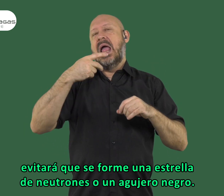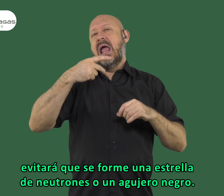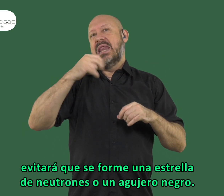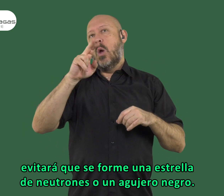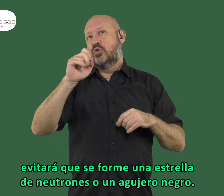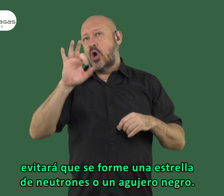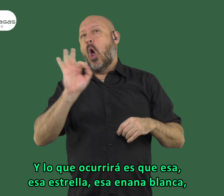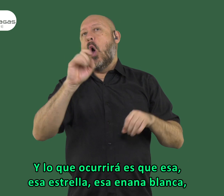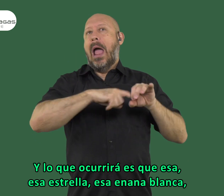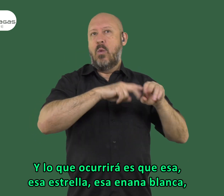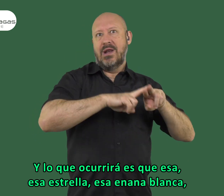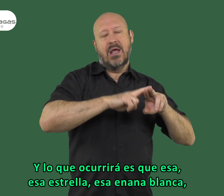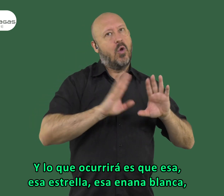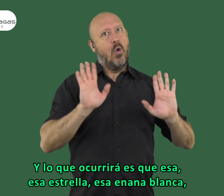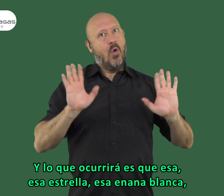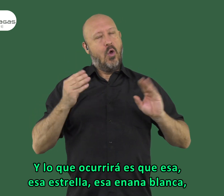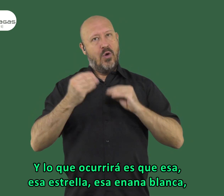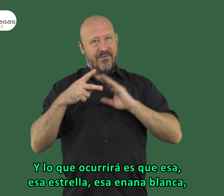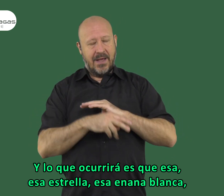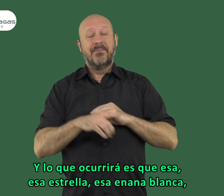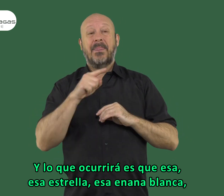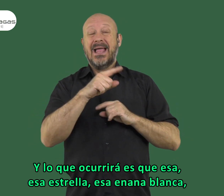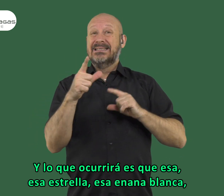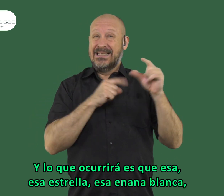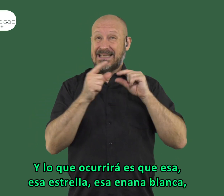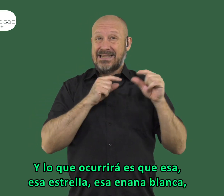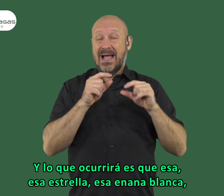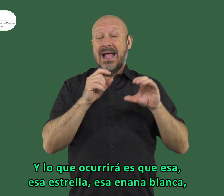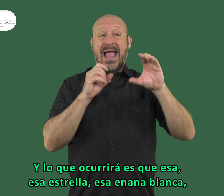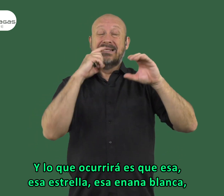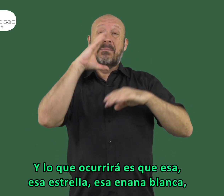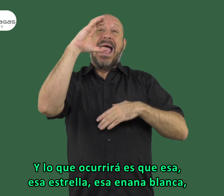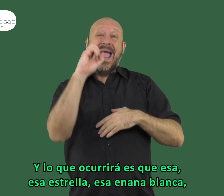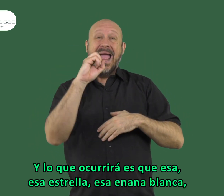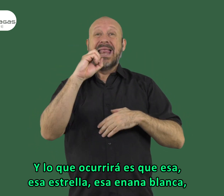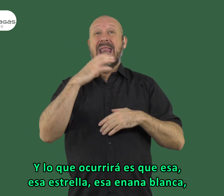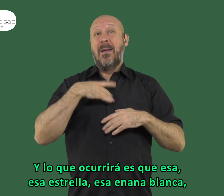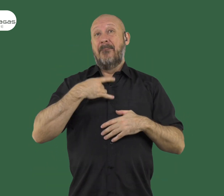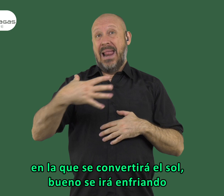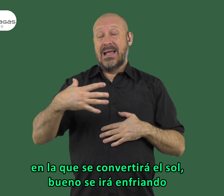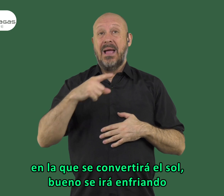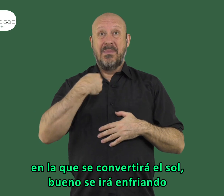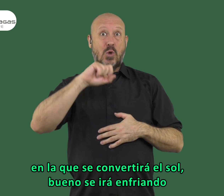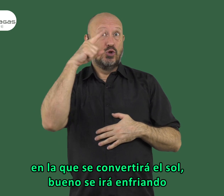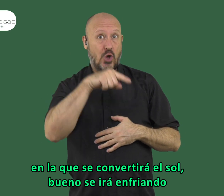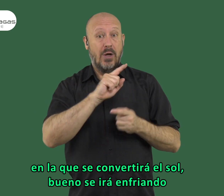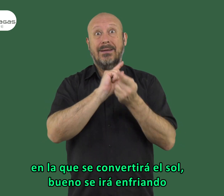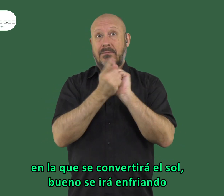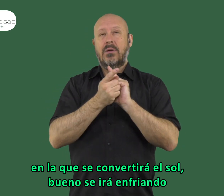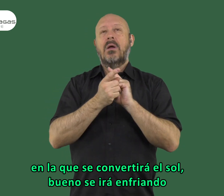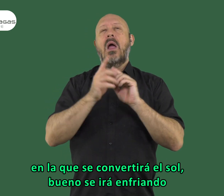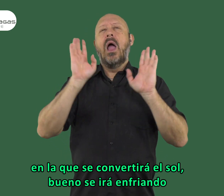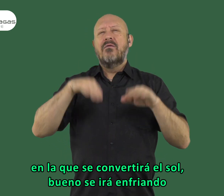un agujero negro. Y lo que ocurrirá es que esa estrella, esa enana blanca en la que se convertirá el